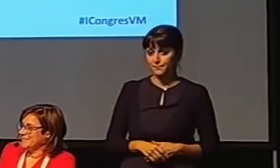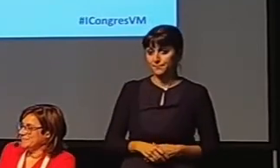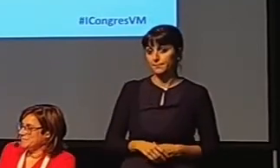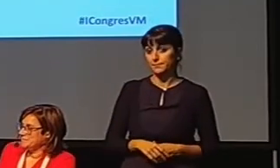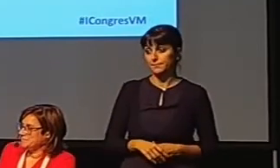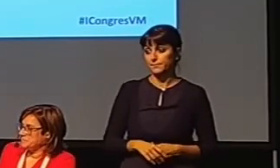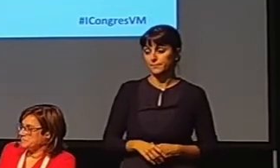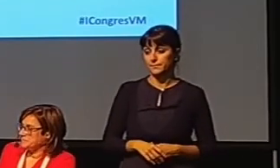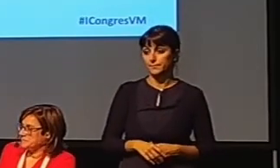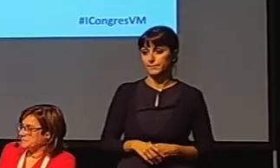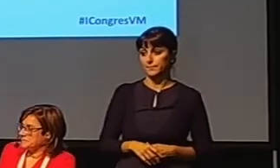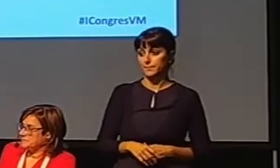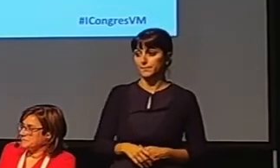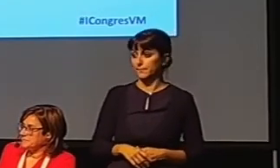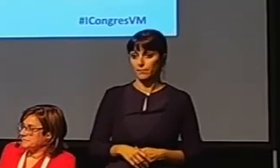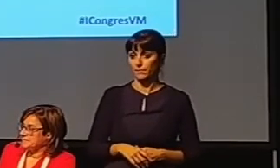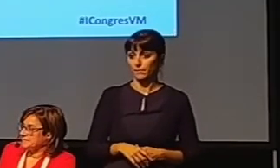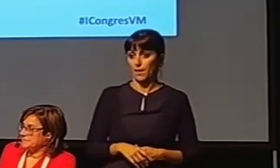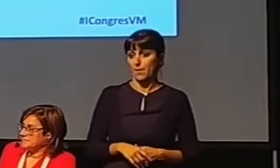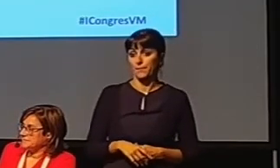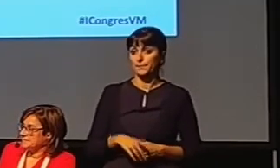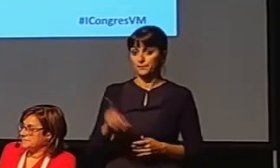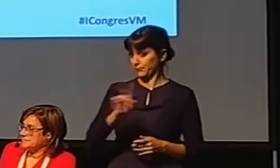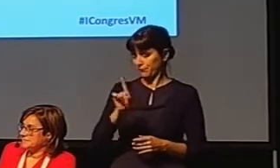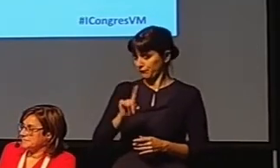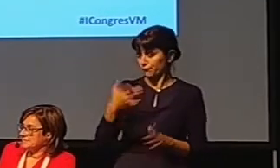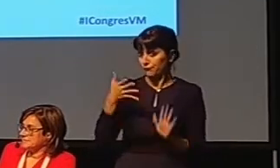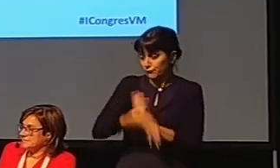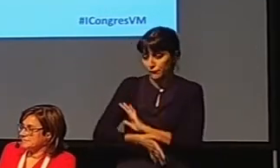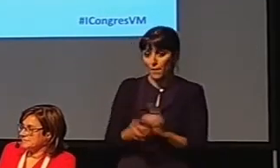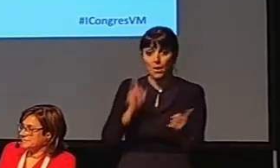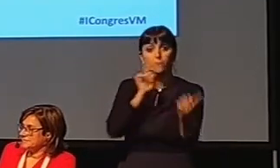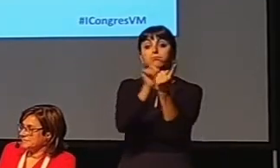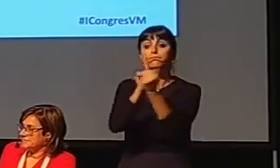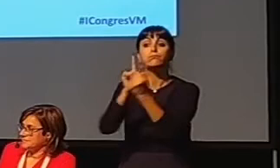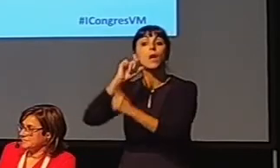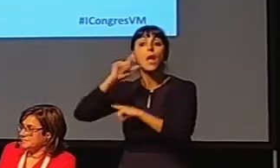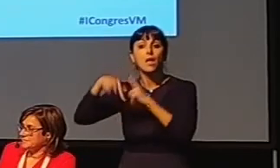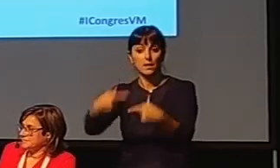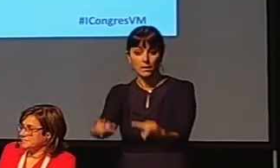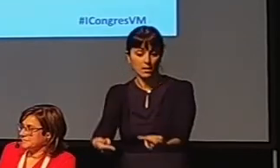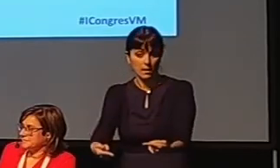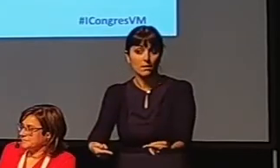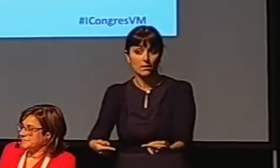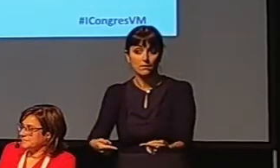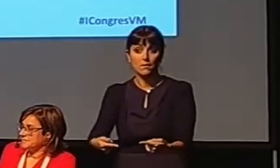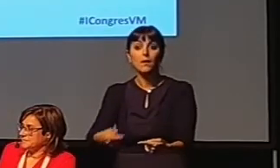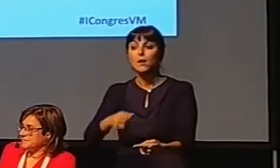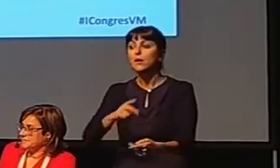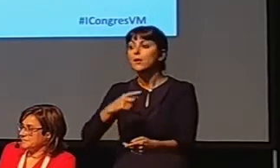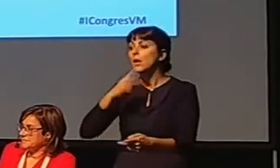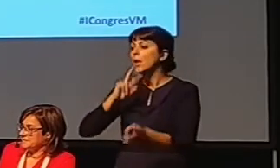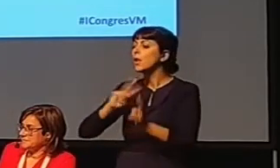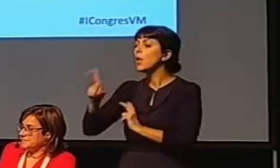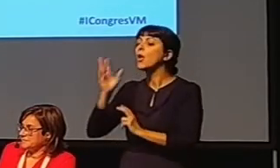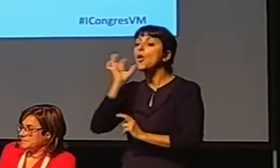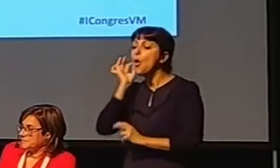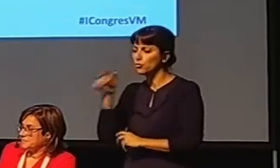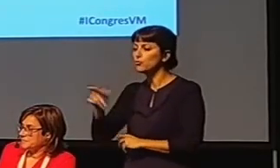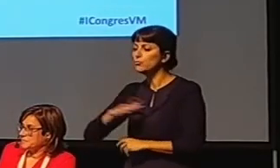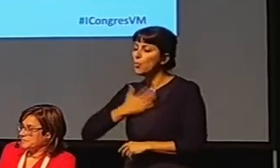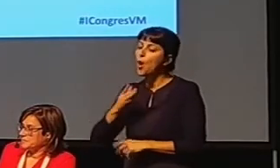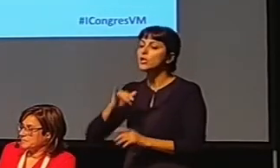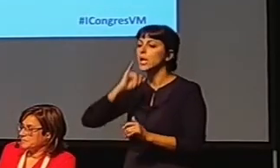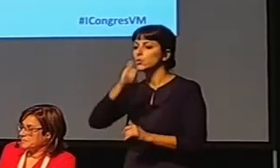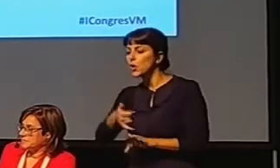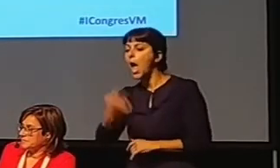No, no lo es, perquè quan estem allà exposant-nos, en el tu a tu, en el quotidià, ¿vale? I els diem a les noies, no, pots denunciar, no sé què,